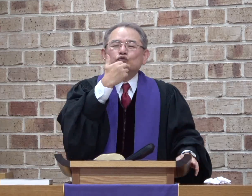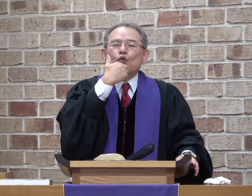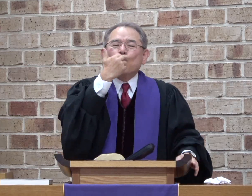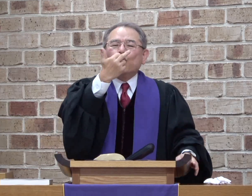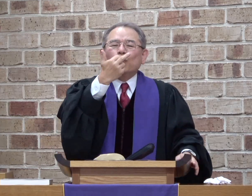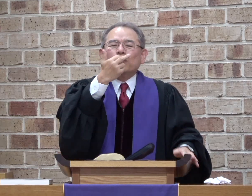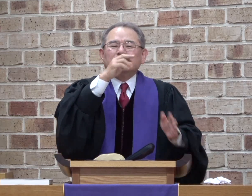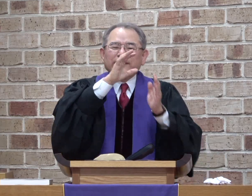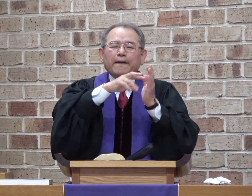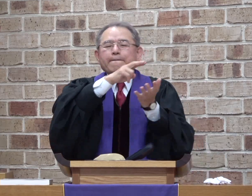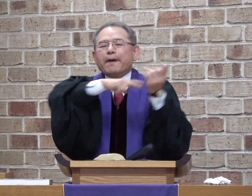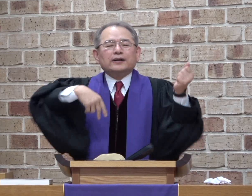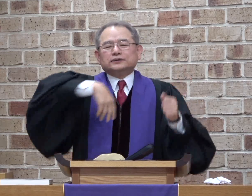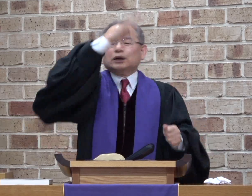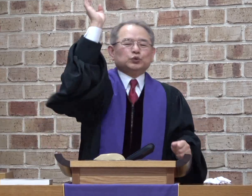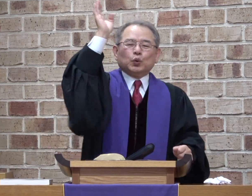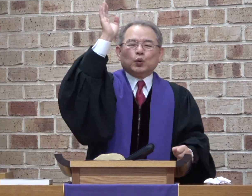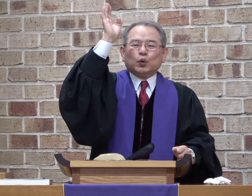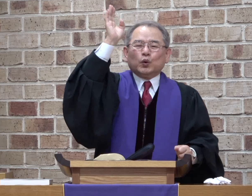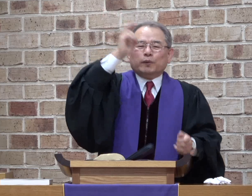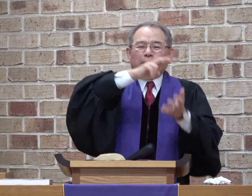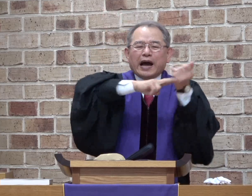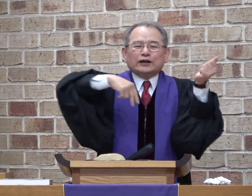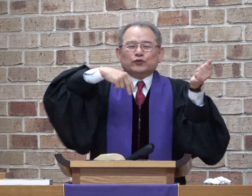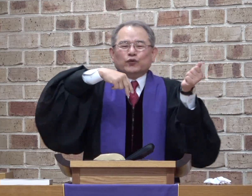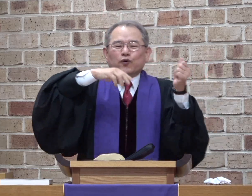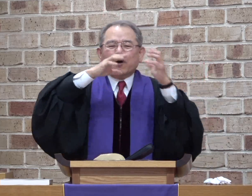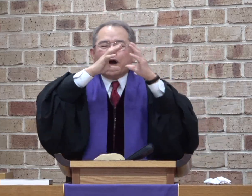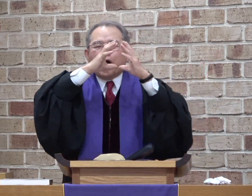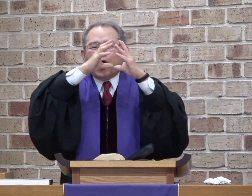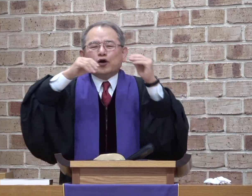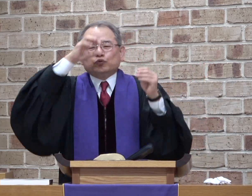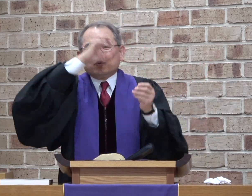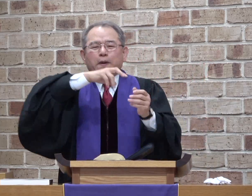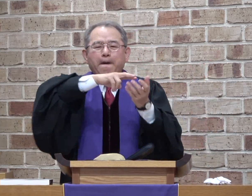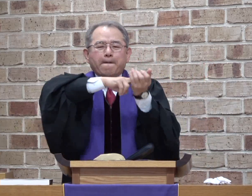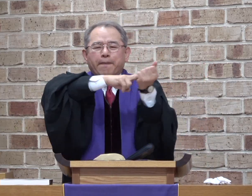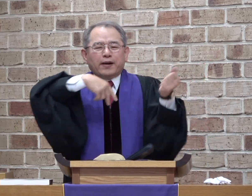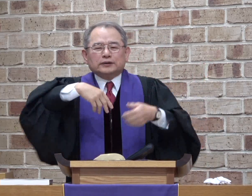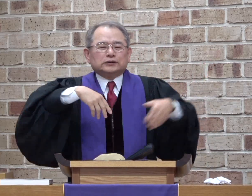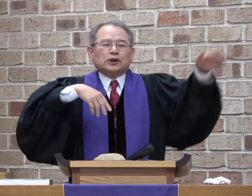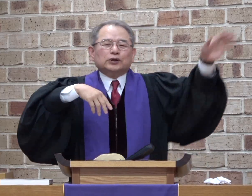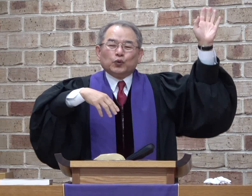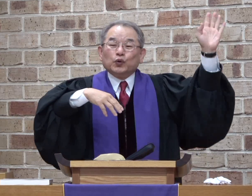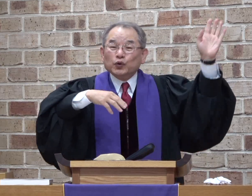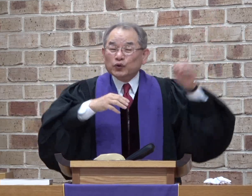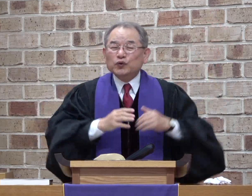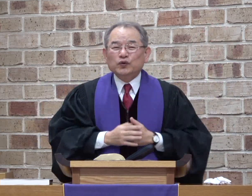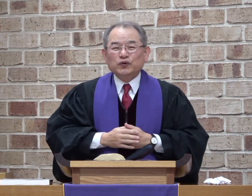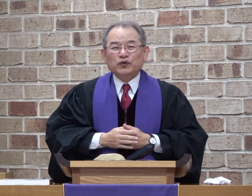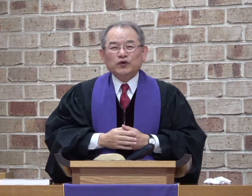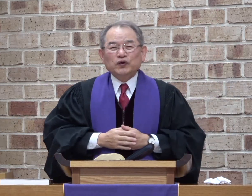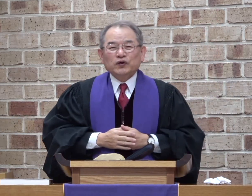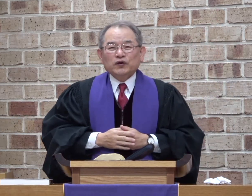욕심을 부리다가 17살 때 요셉은 애굽에 팔려갔습니다.